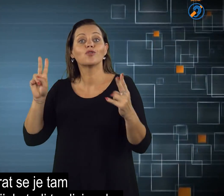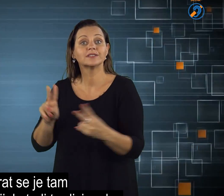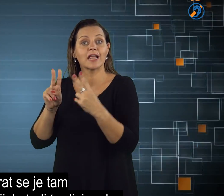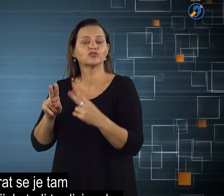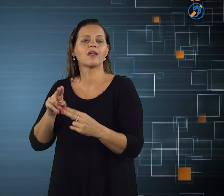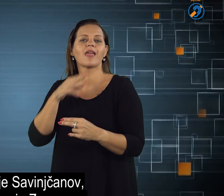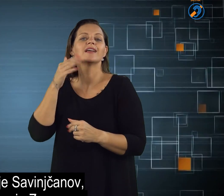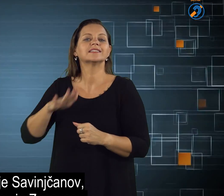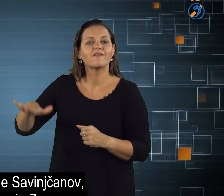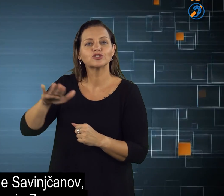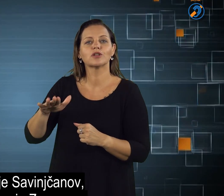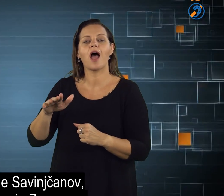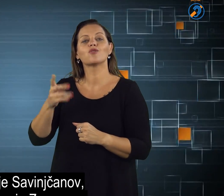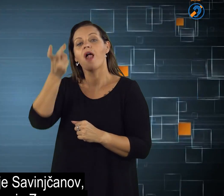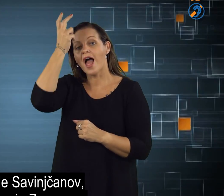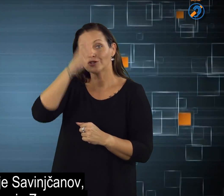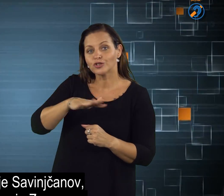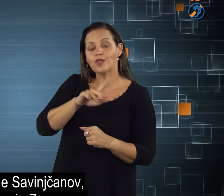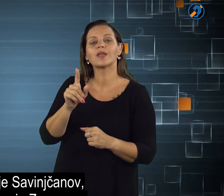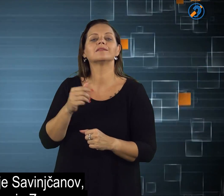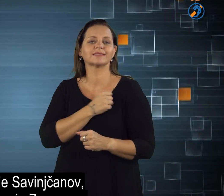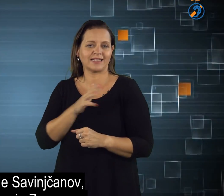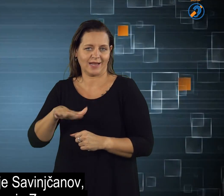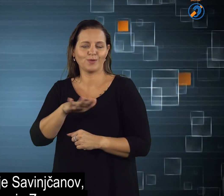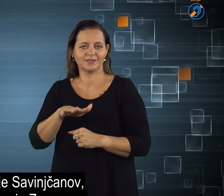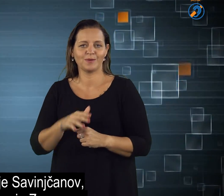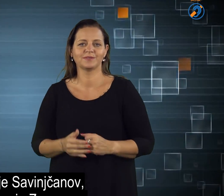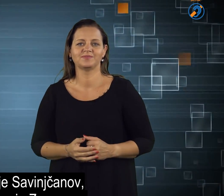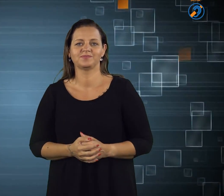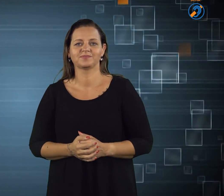tradicionalno srečanje Savinjčanov, Laščanov in Zasavcev.